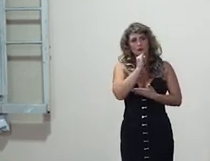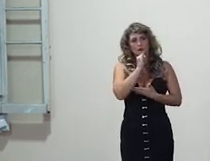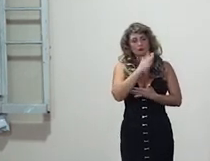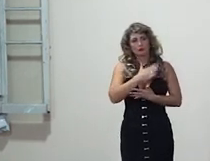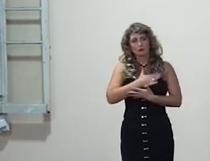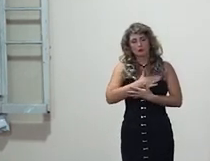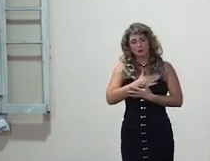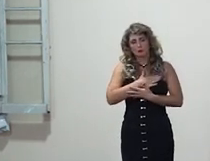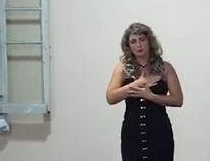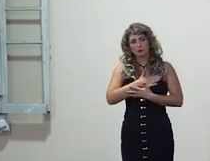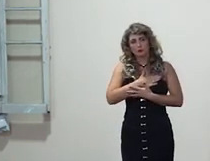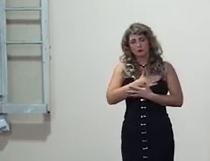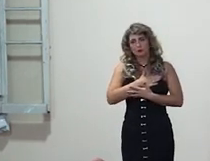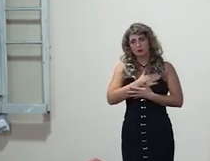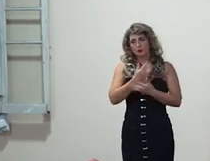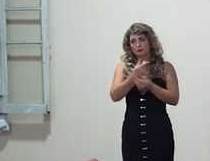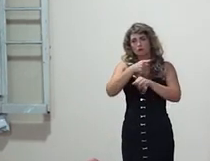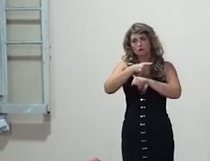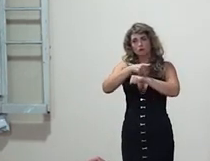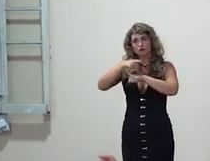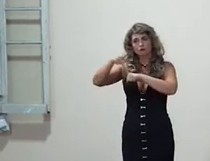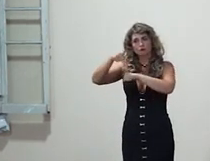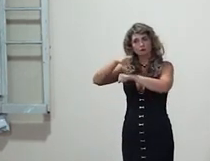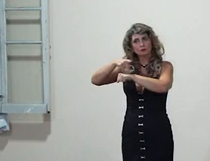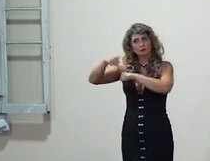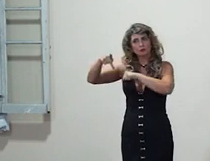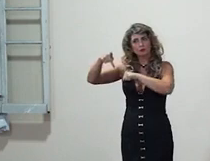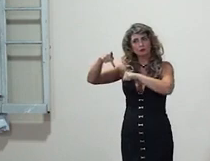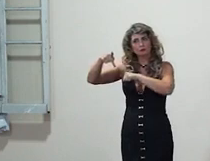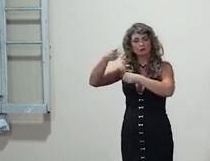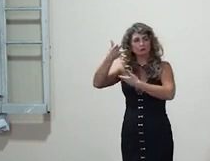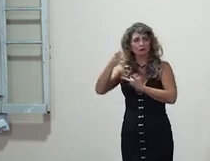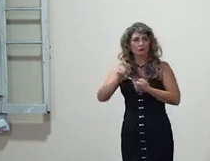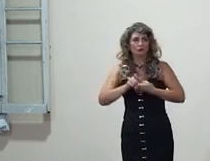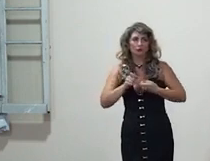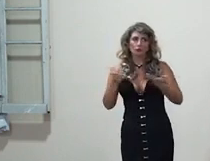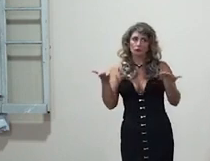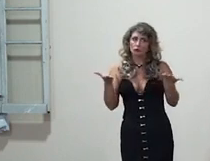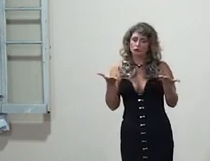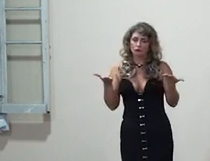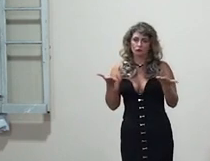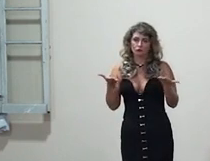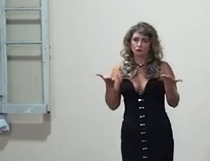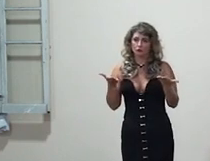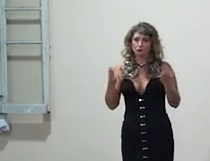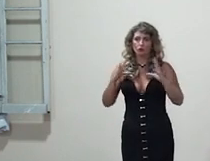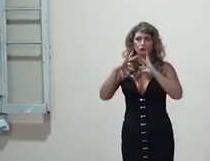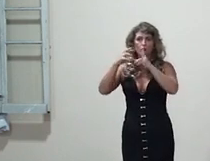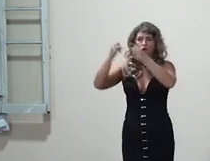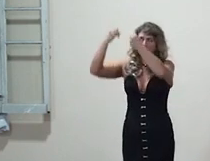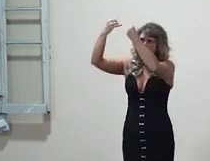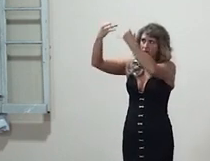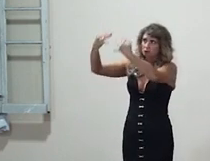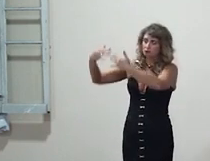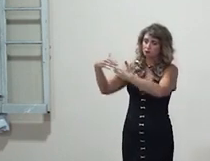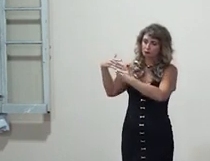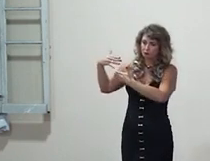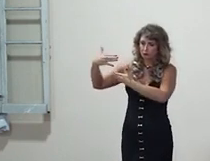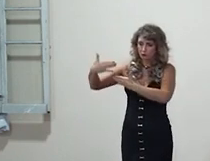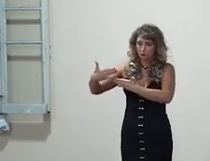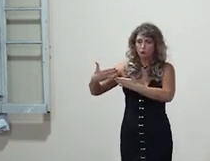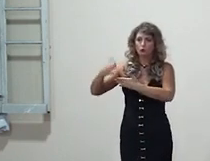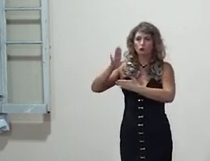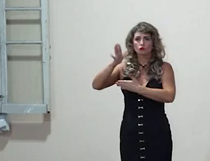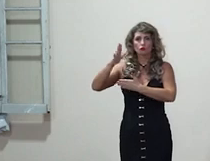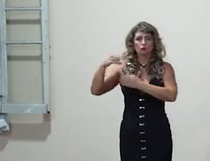mim, mais puro do que eu vim aqui fazer hoje. Não é? Tudo isso que ela falou, eu já,